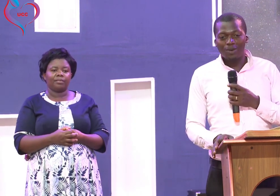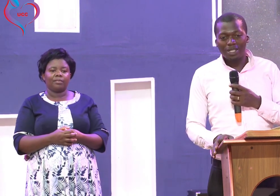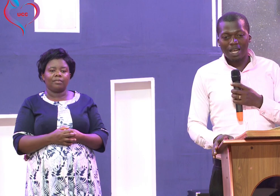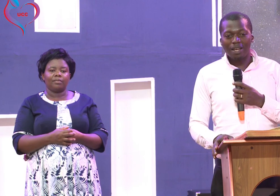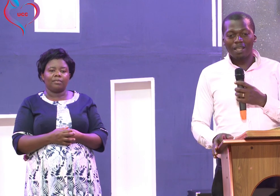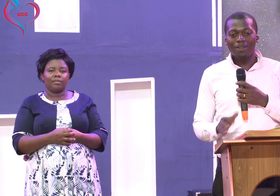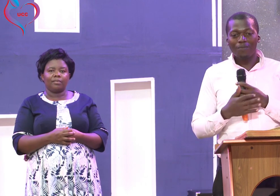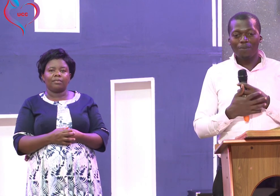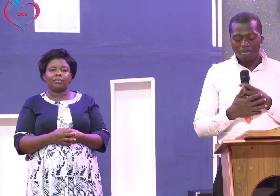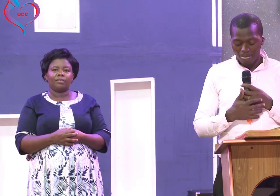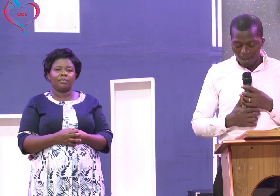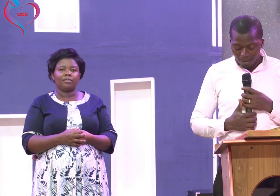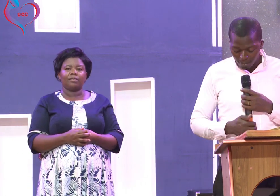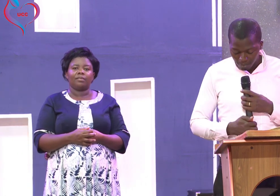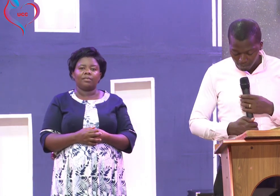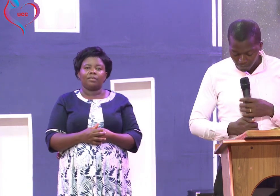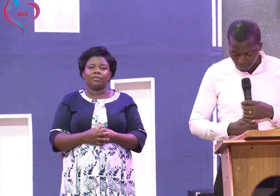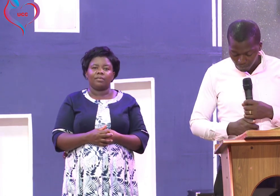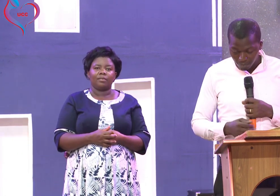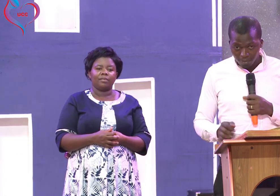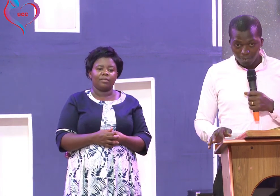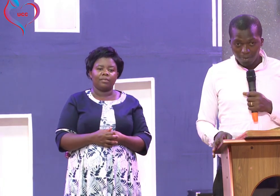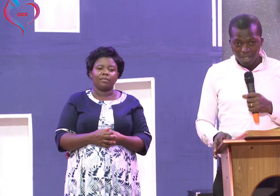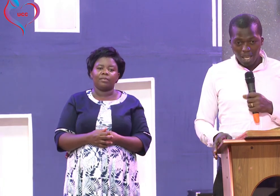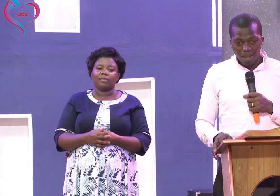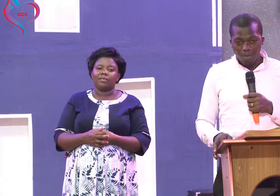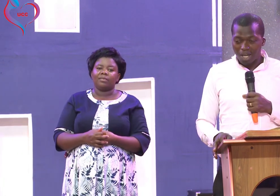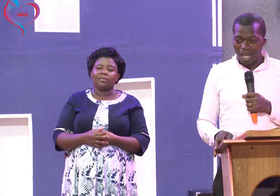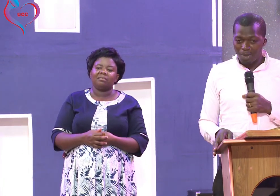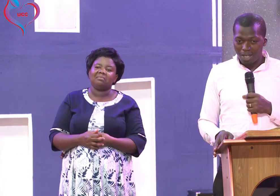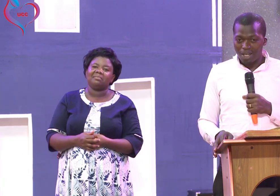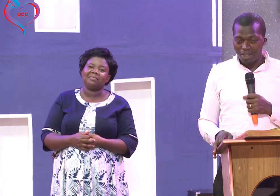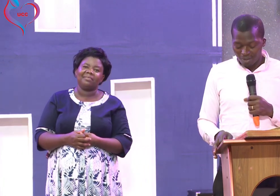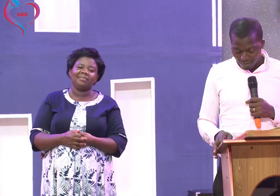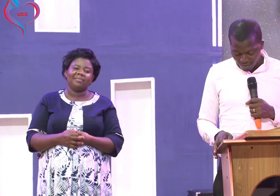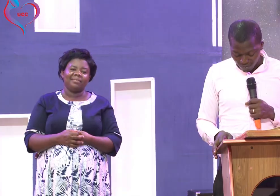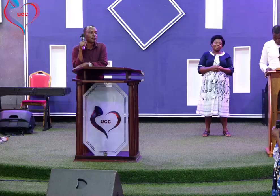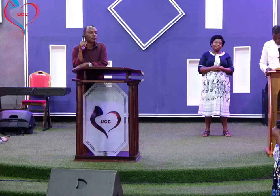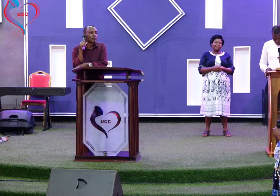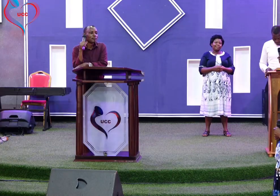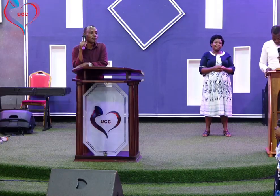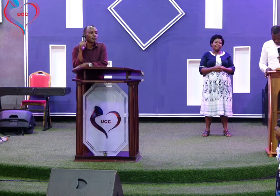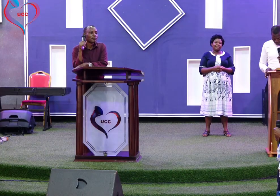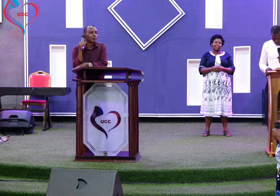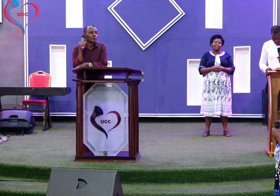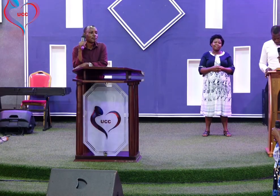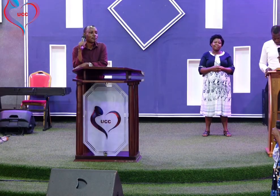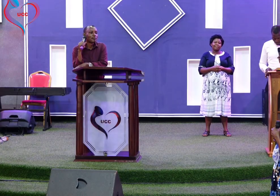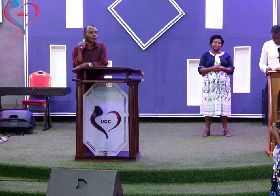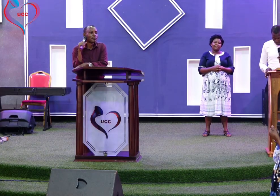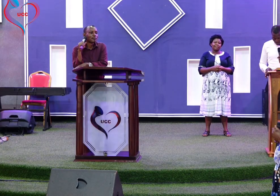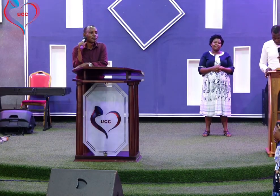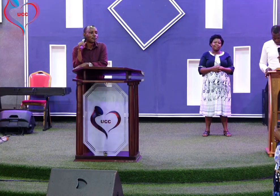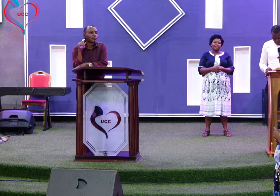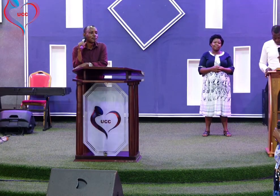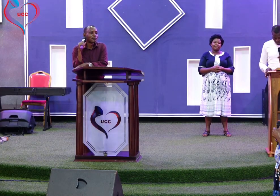yakubanga nkuwe kyange kama rwanga simwe mina mina. Ekikaguzo kyange